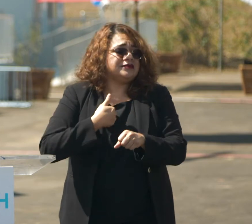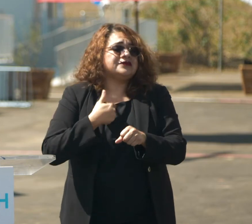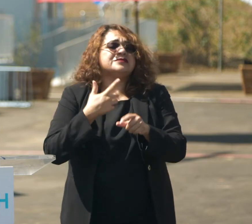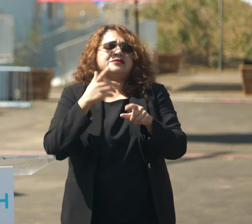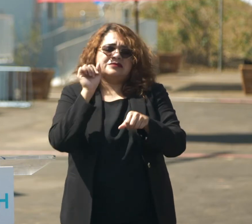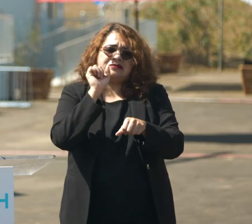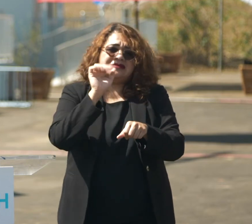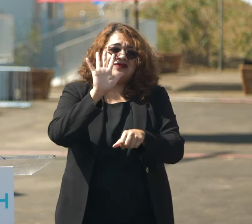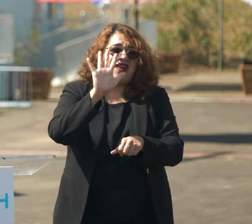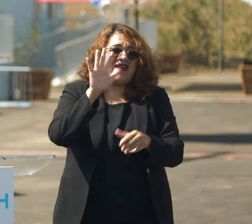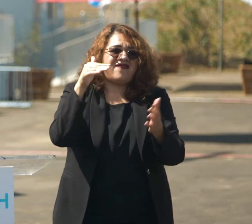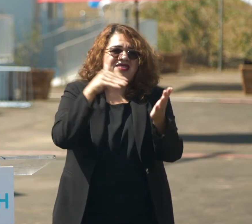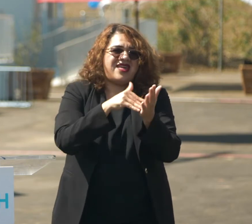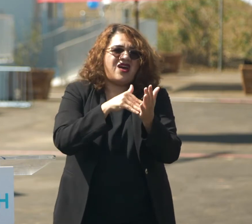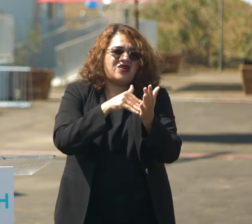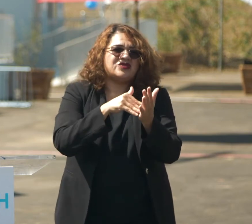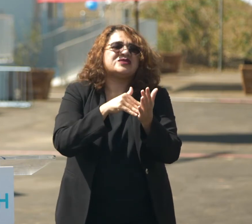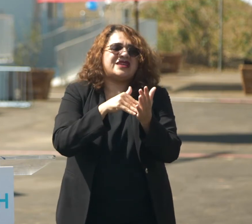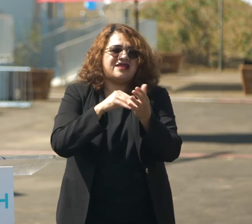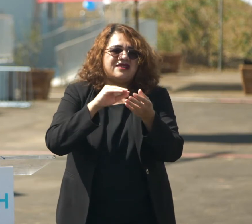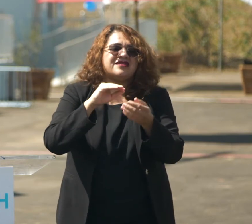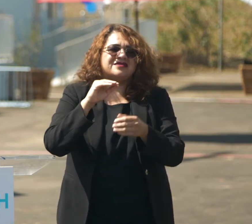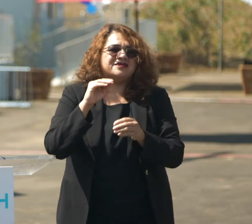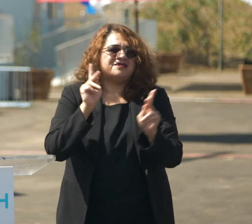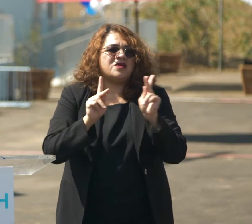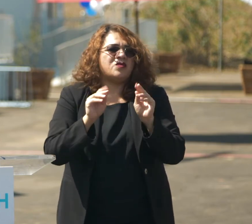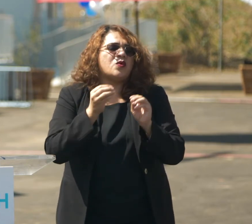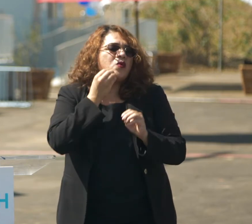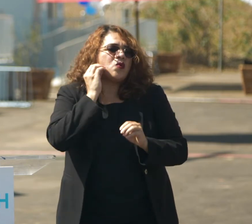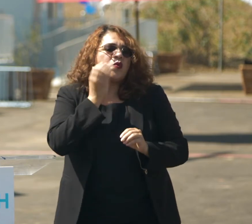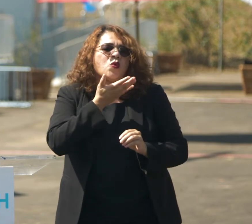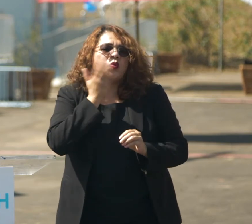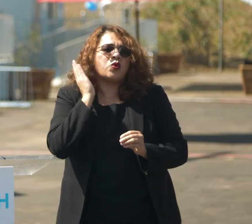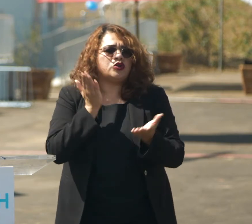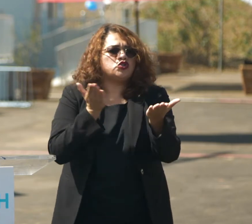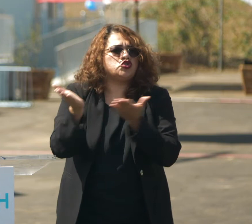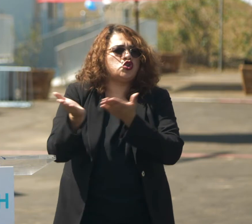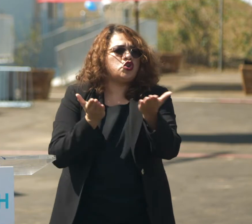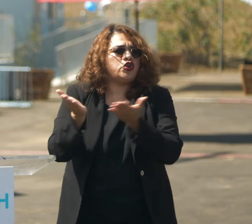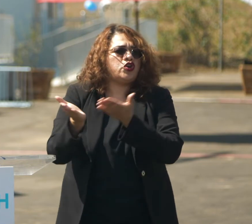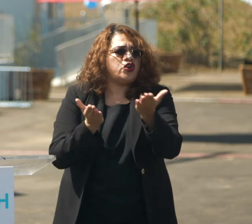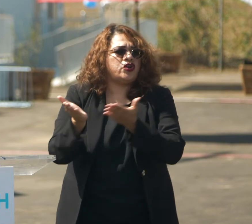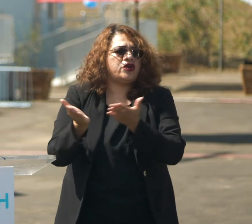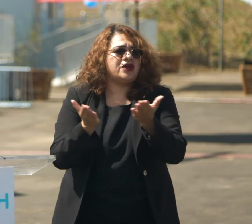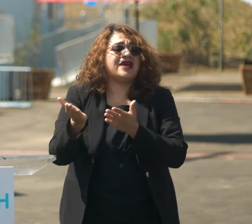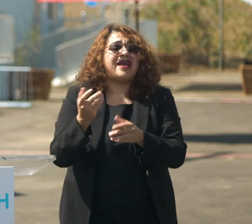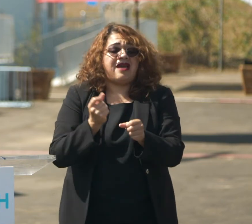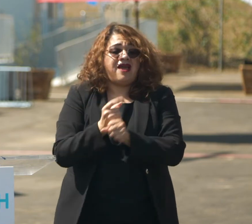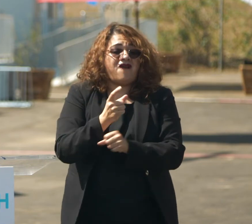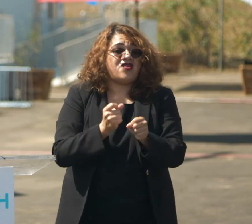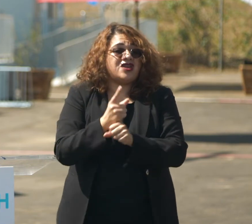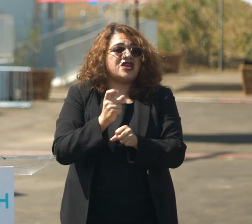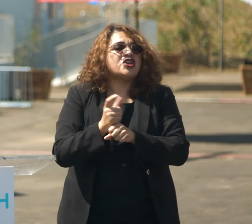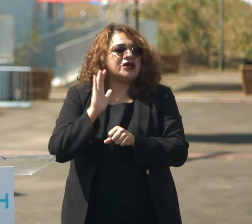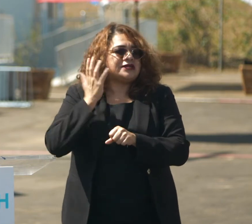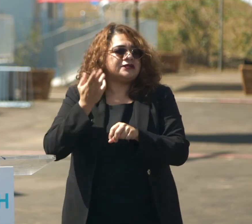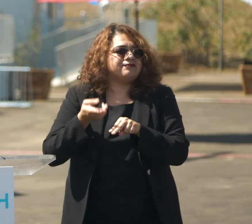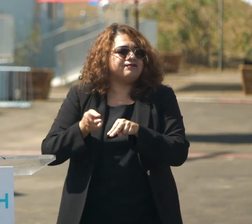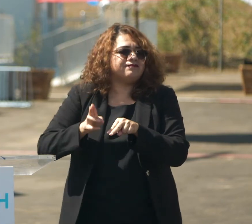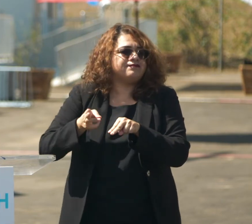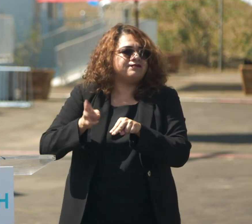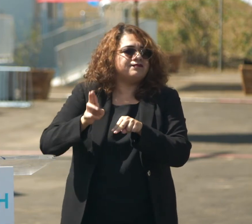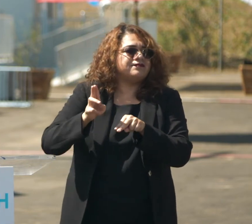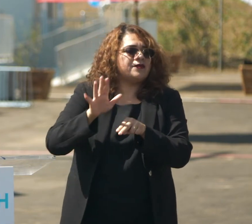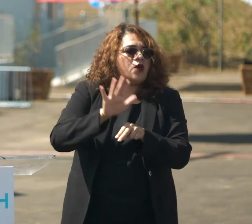de 5,000 personas sin hogar, con un promedio de 1,000 por año. Este proyecto ha sido posible en